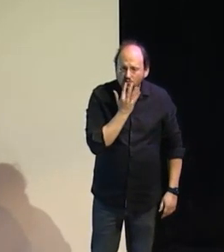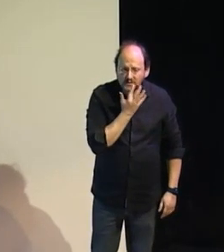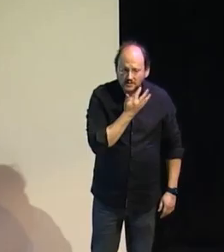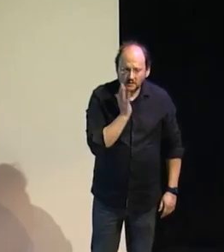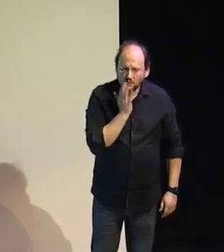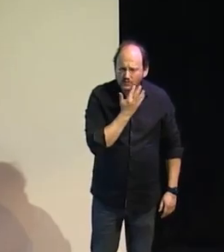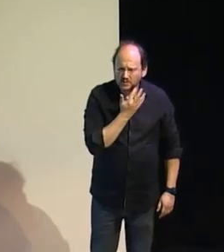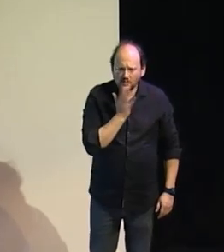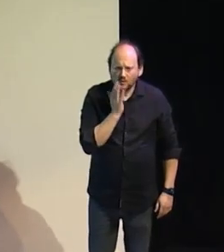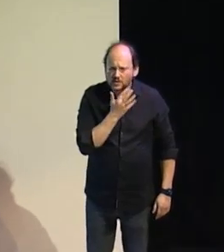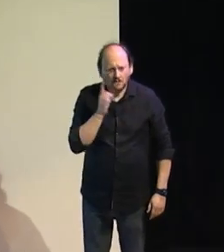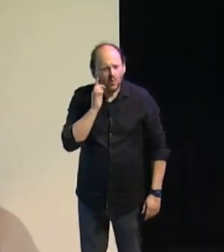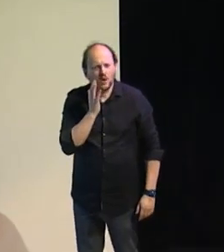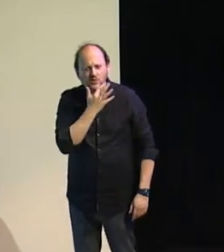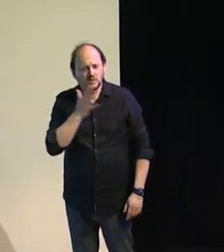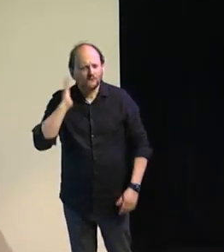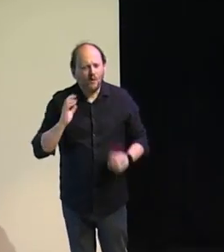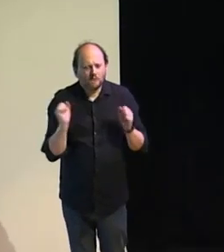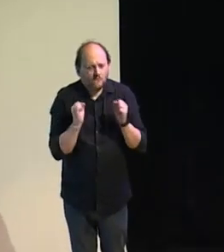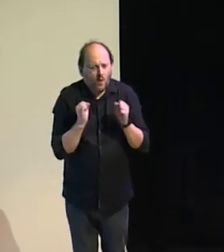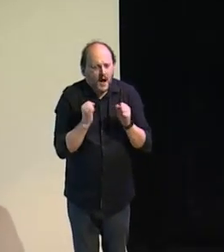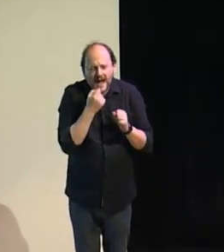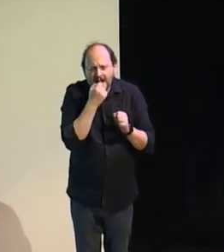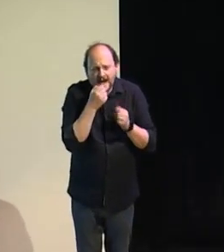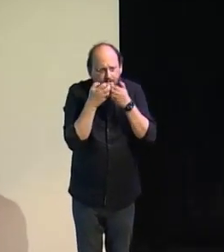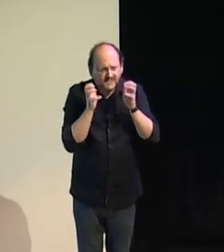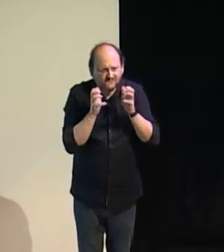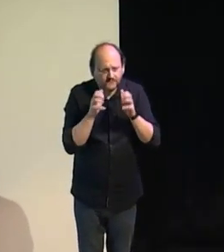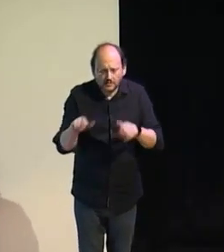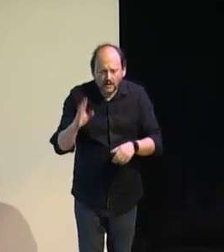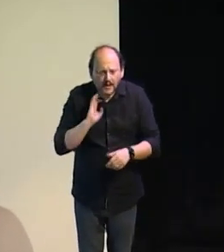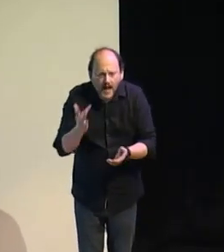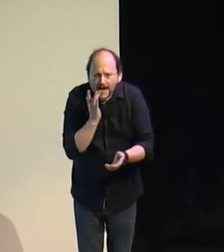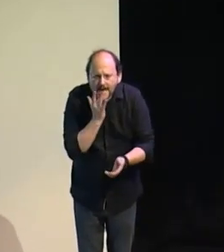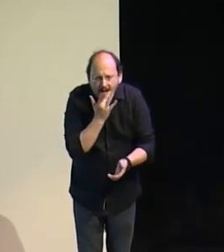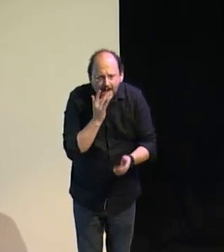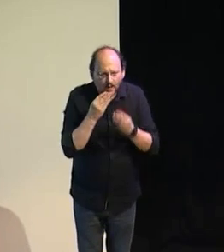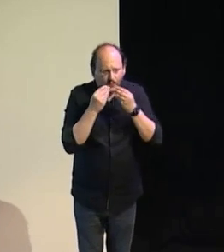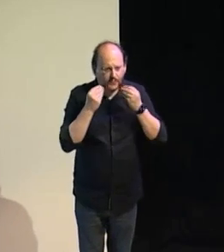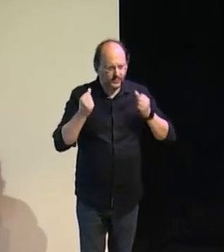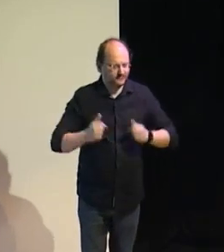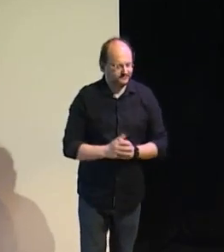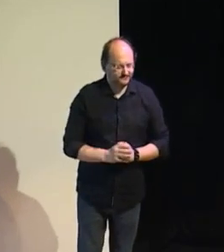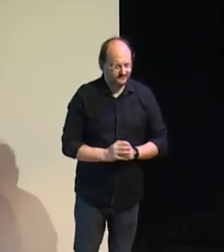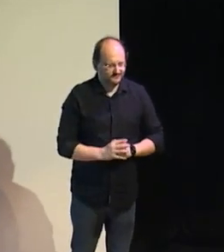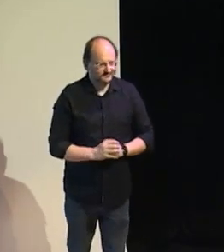représentaient l'huile comme ça, avec l'index sur la bouche. Pourquoi ? Puisqu'avant, il faisait froid et on avait les lèvres gercées. Donc, ils prenaient un peu d'huile pour se mettre sur les